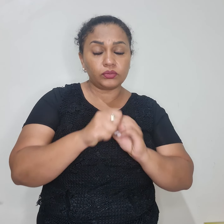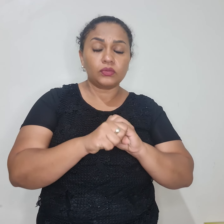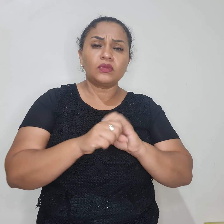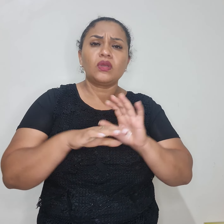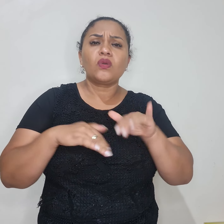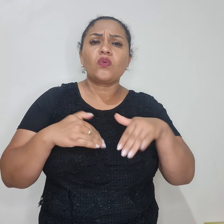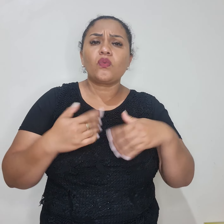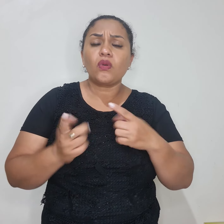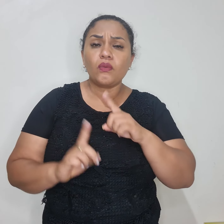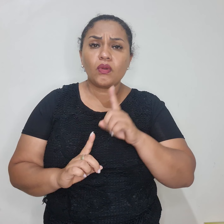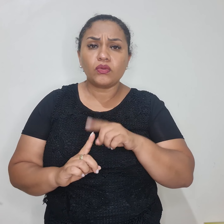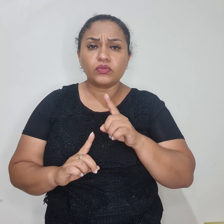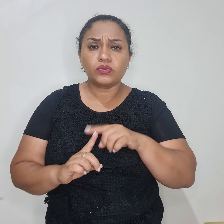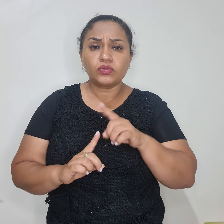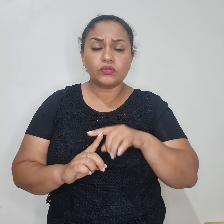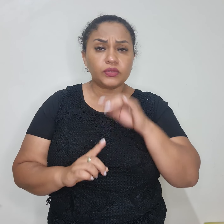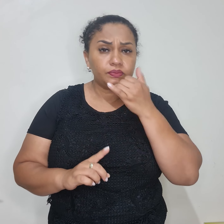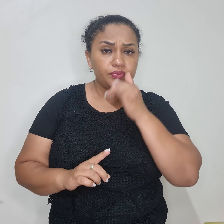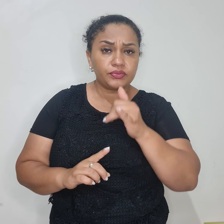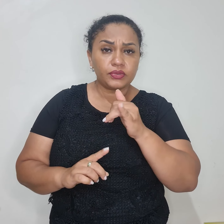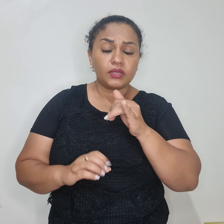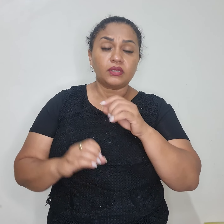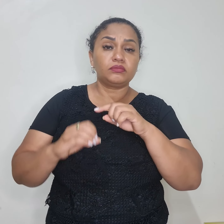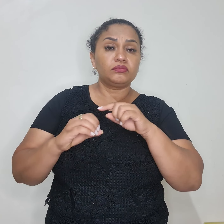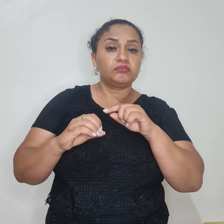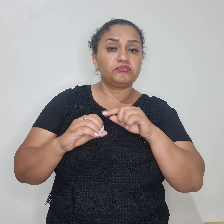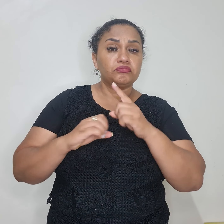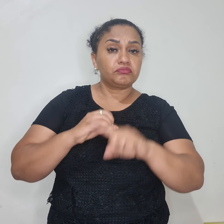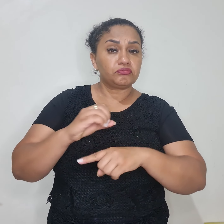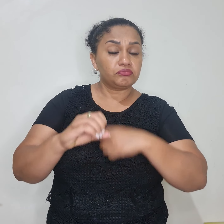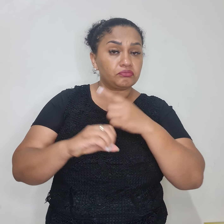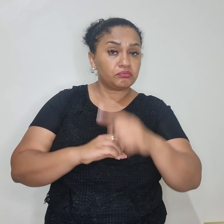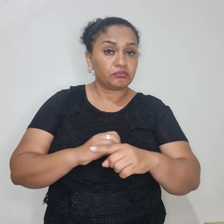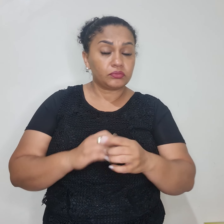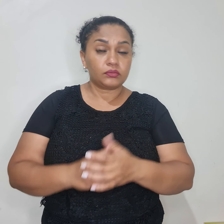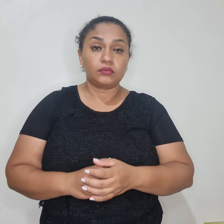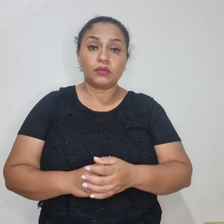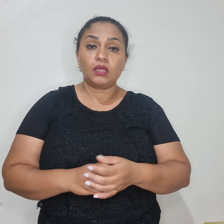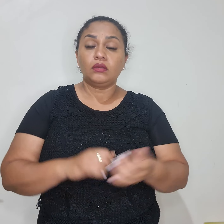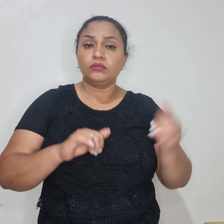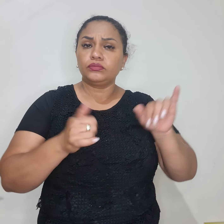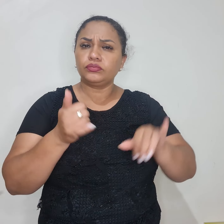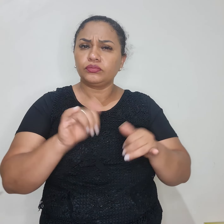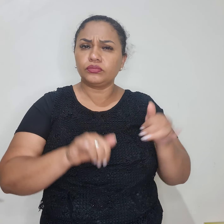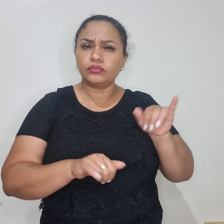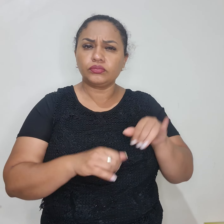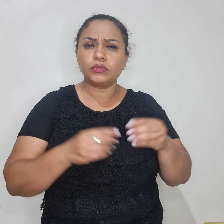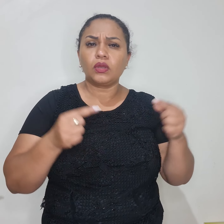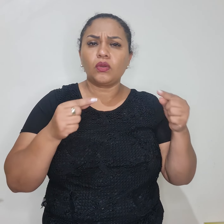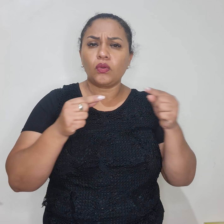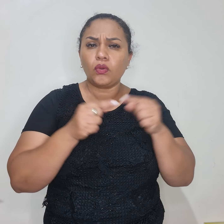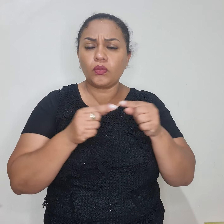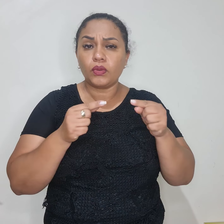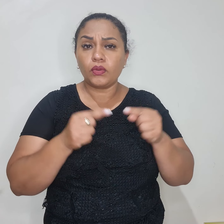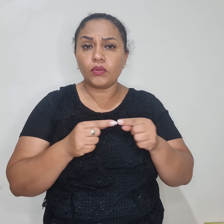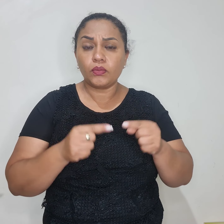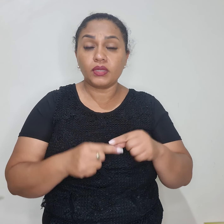elemento? Em uma transformação química, os átomos que formam a substância se recombinam entre si. Então ele já entendia nessa